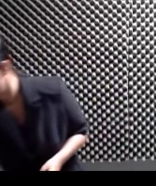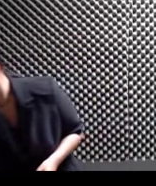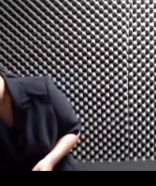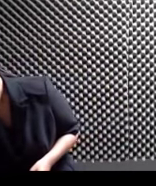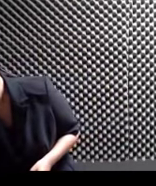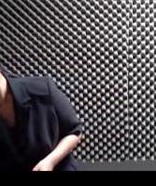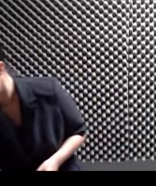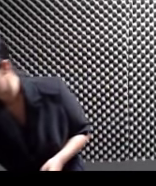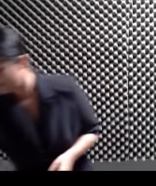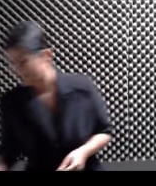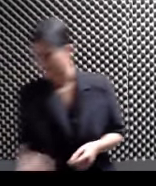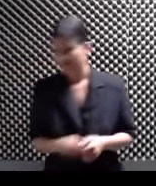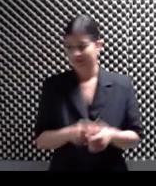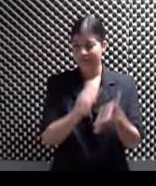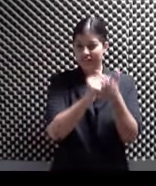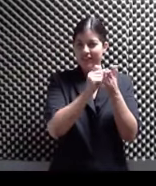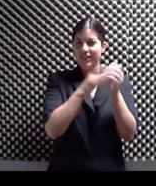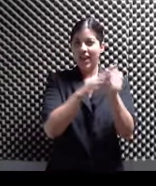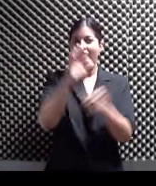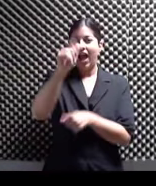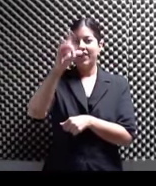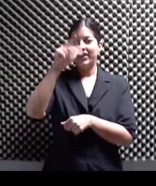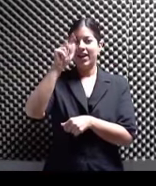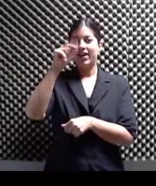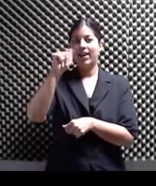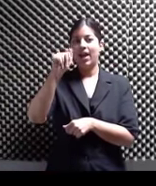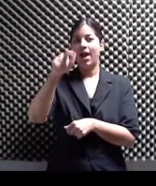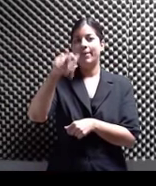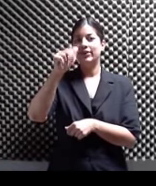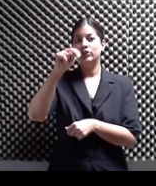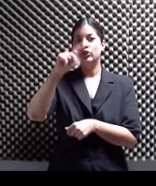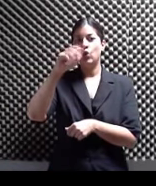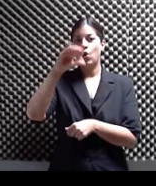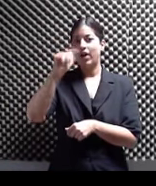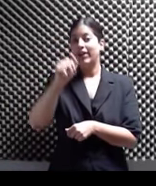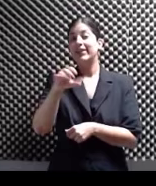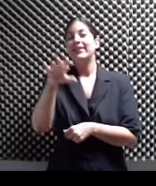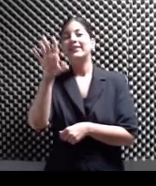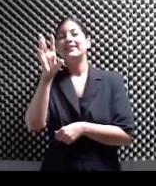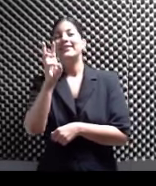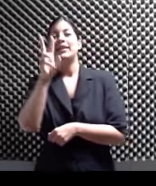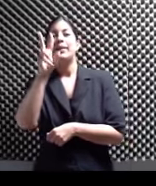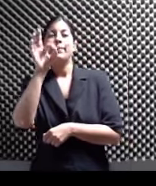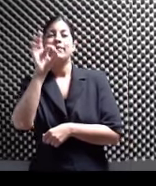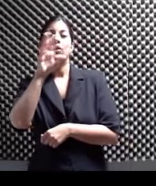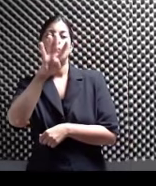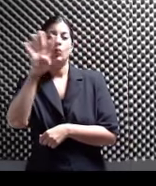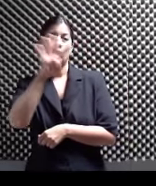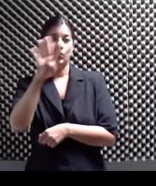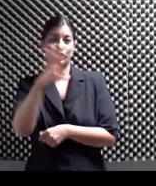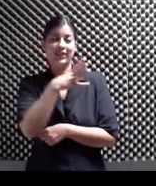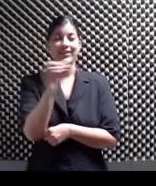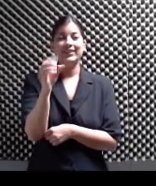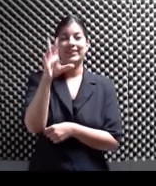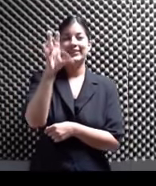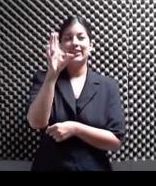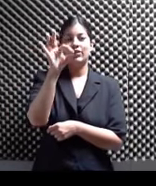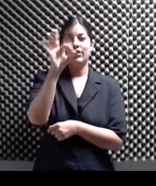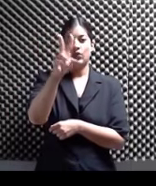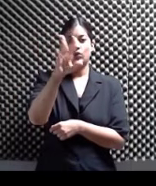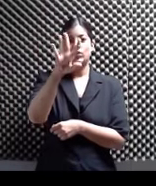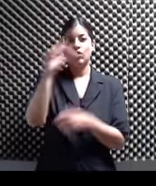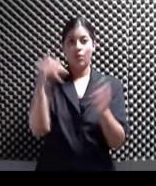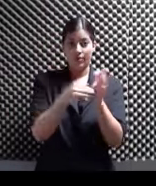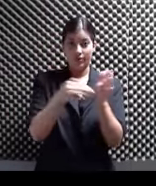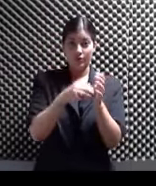Sueño Eterno. Escribe y dirige Adriana Pantoja. Para boletos 620-4444 y 792-5000. Sueño Eterno. Auspicia